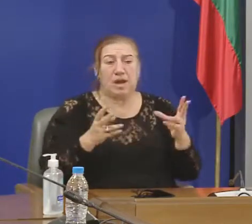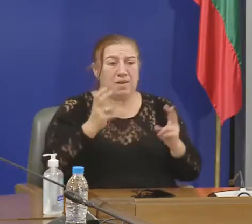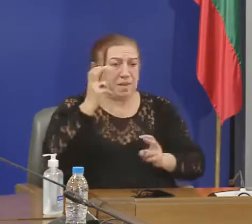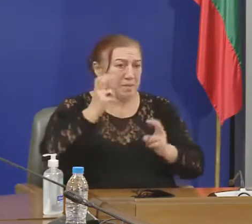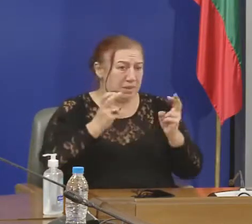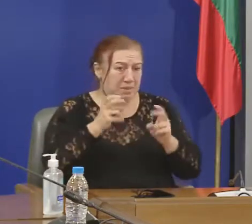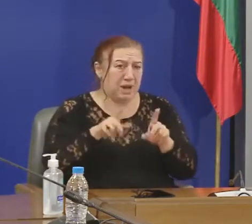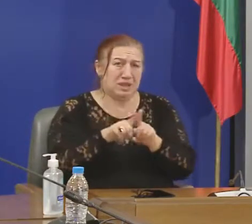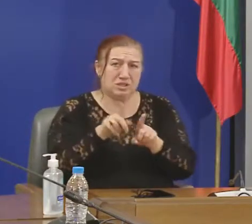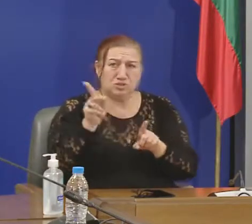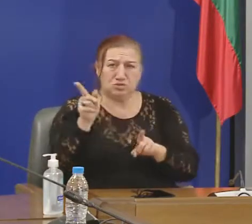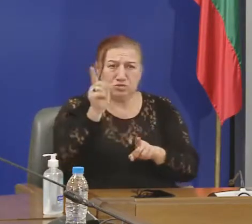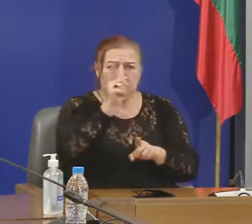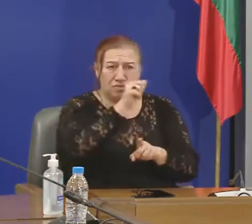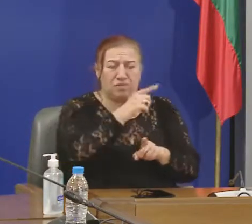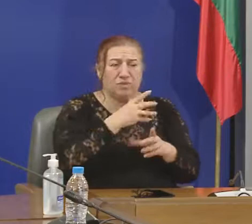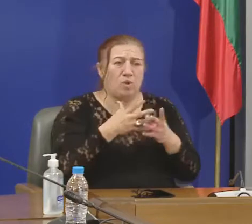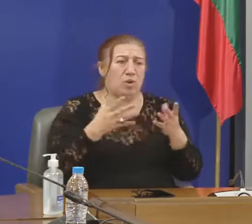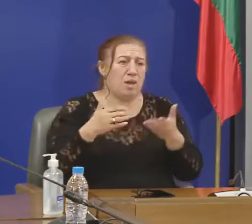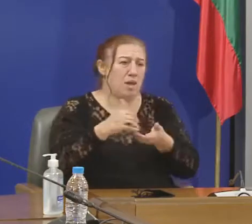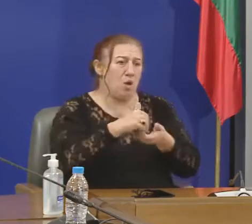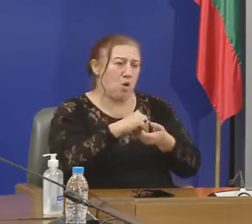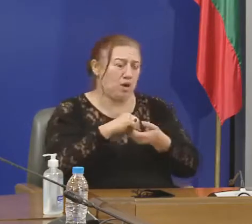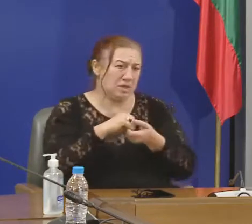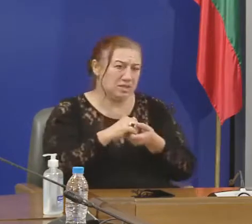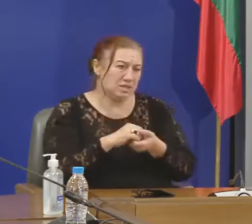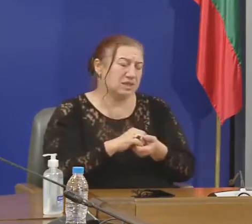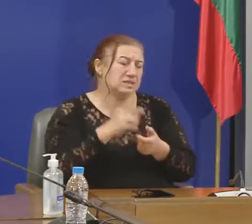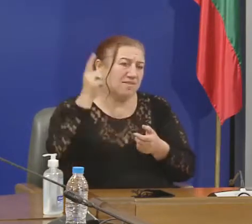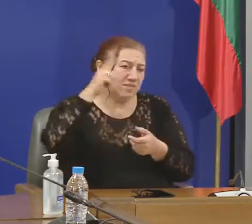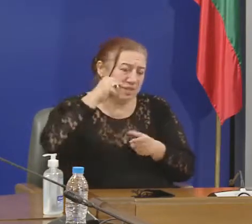индустрии, много други организации.